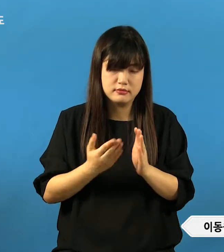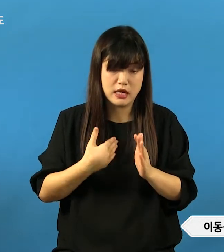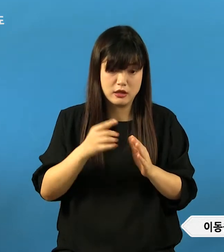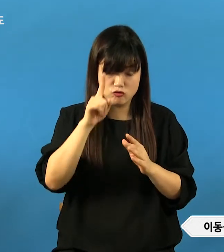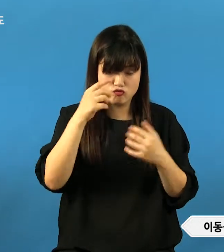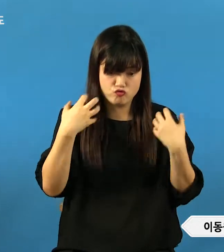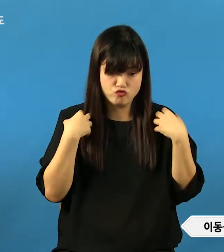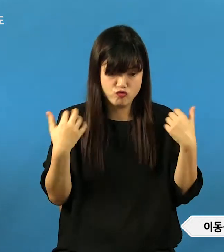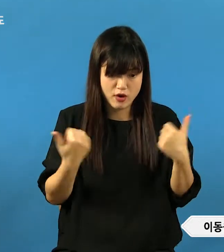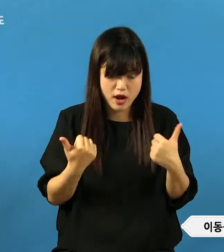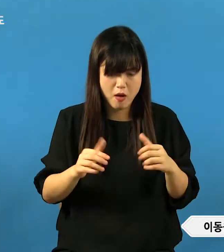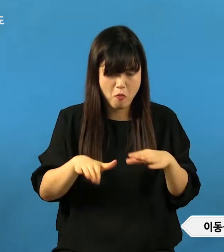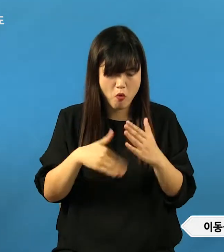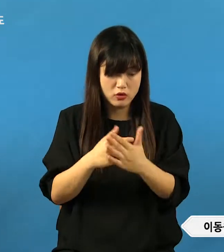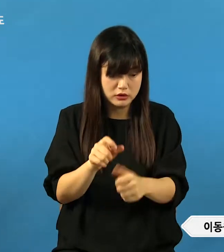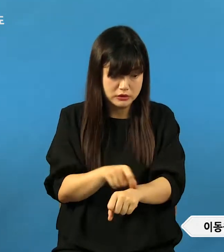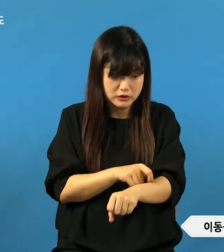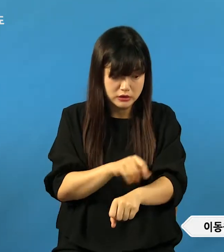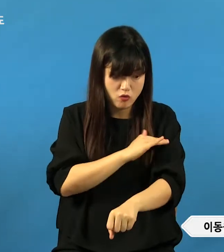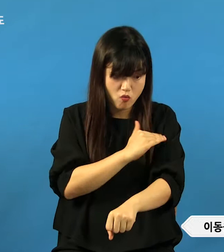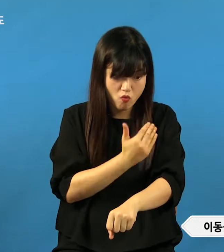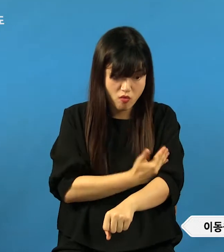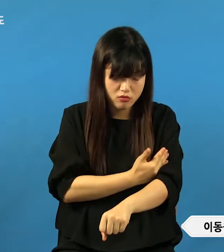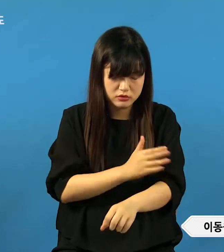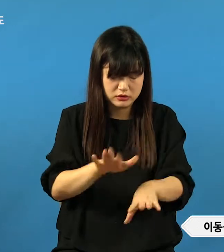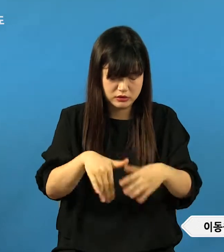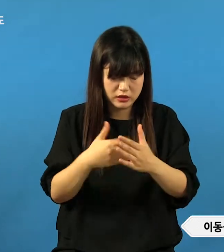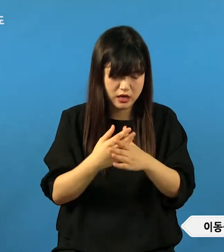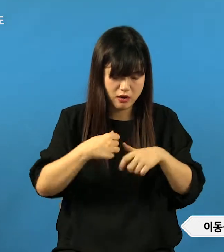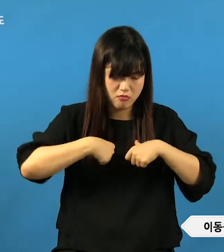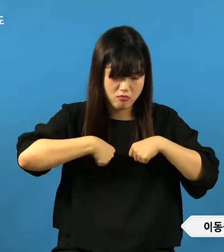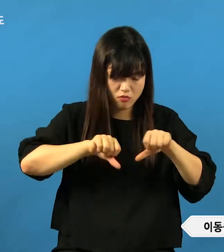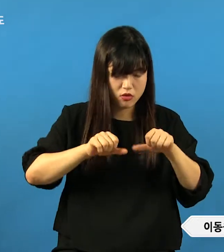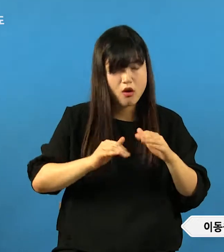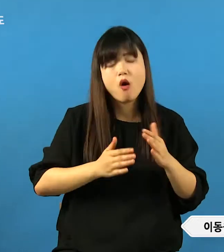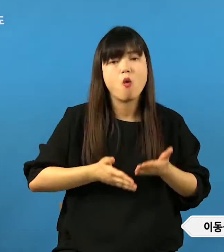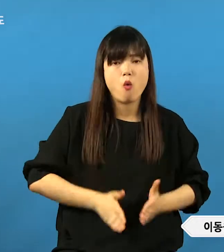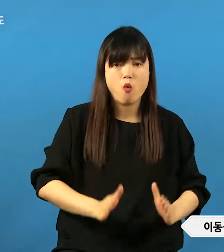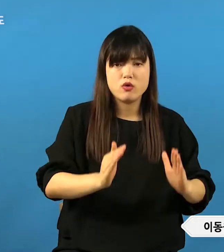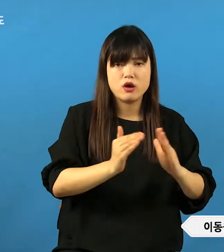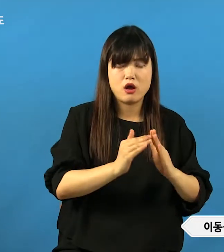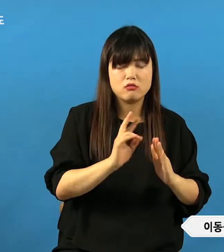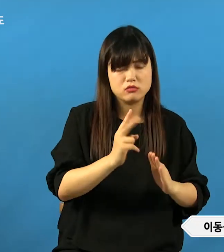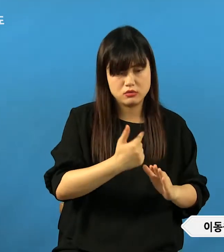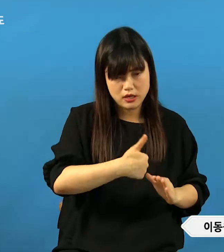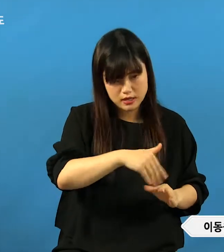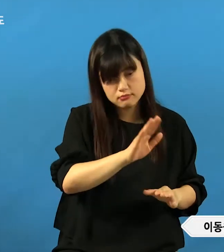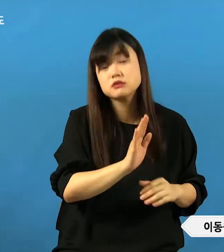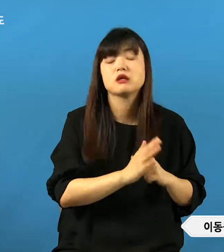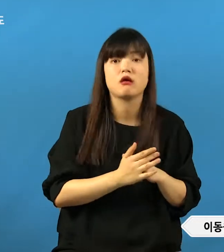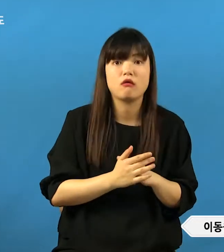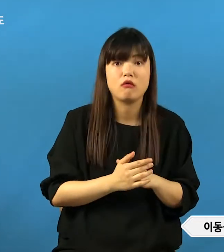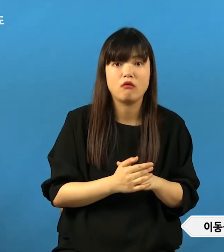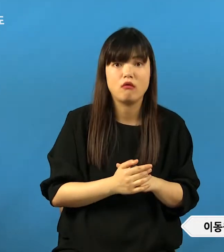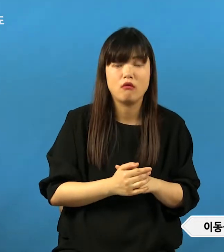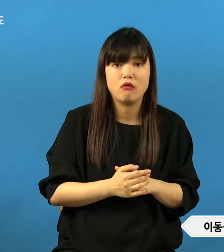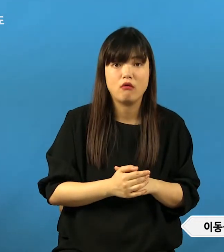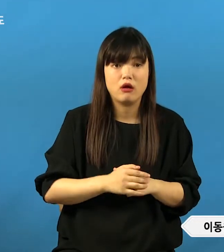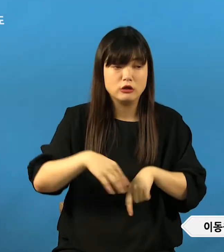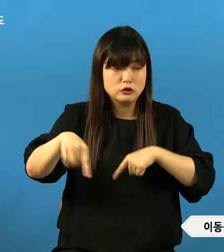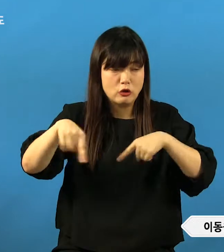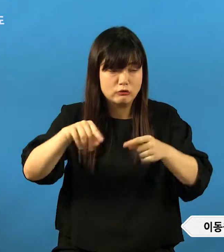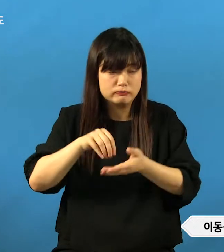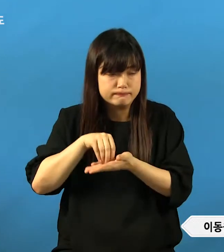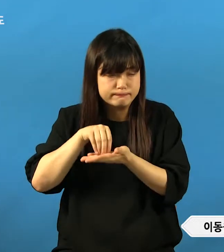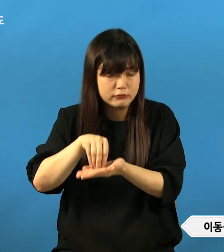나는 국회에 모든 특권을 내려놓고 고향으로 가겠다고 선언한 것입니다. 그는 정계에 입문한